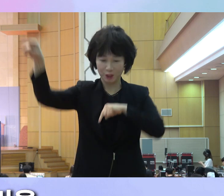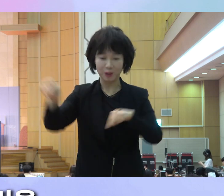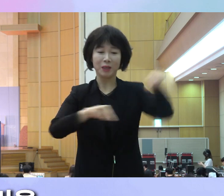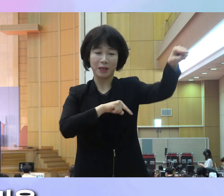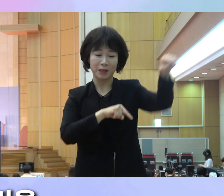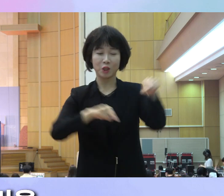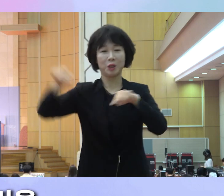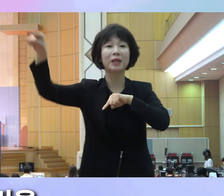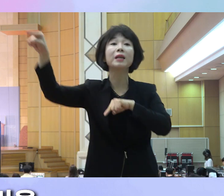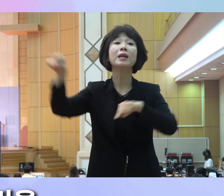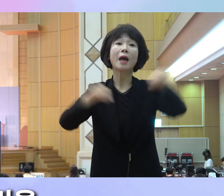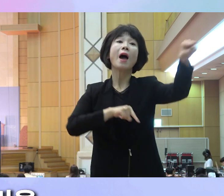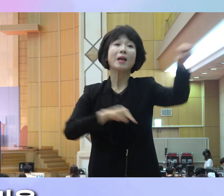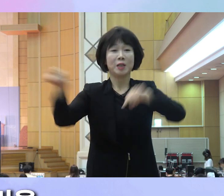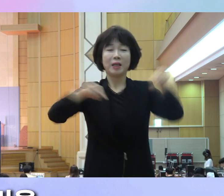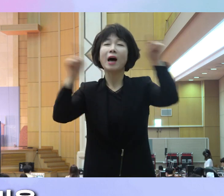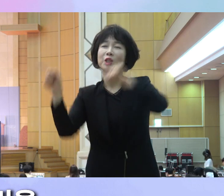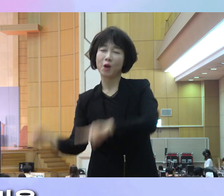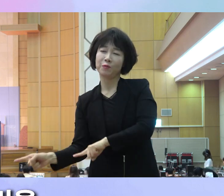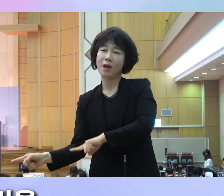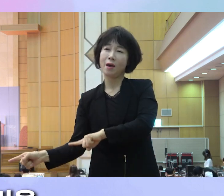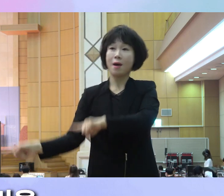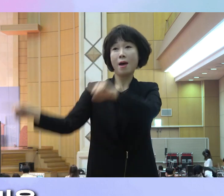길이 다스리시네.